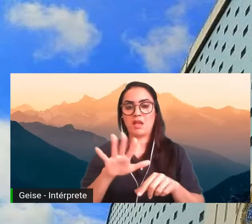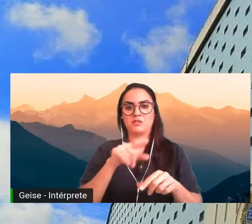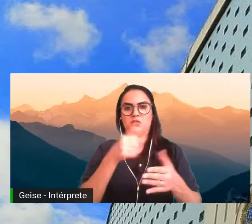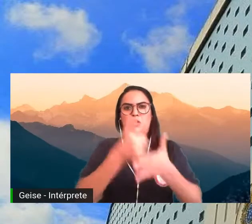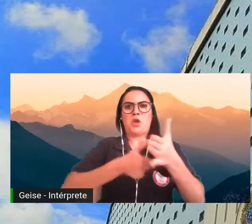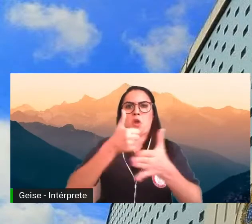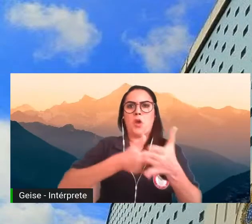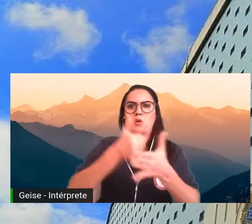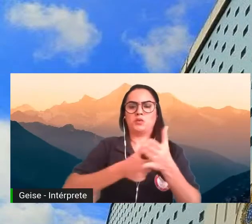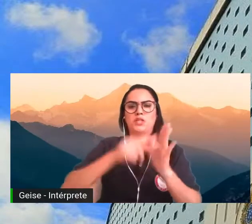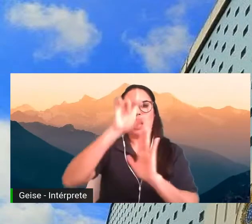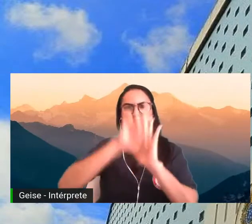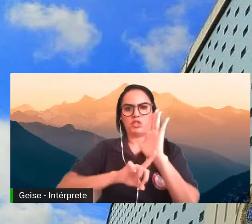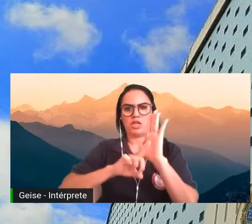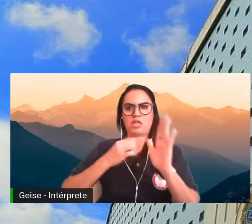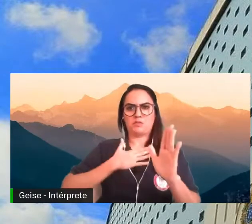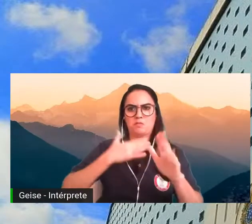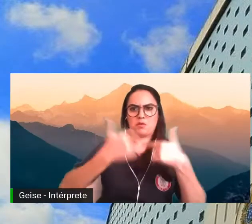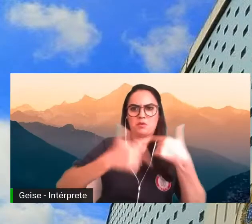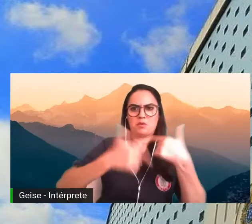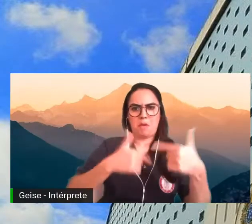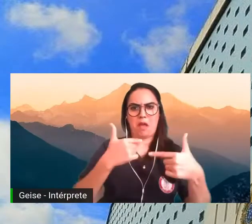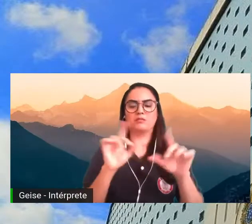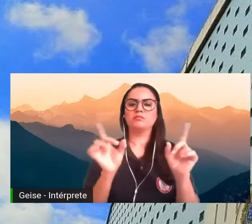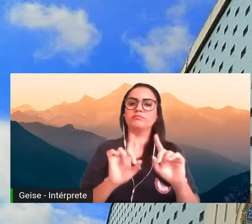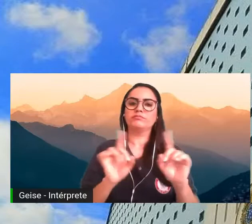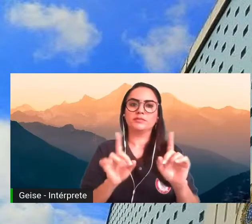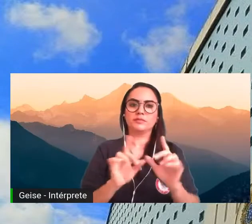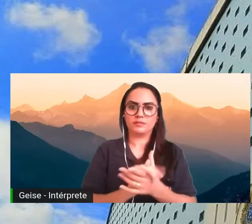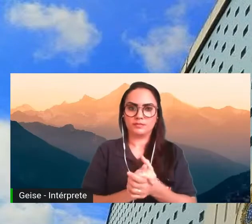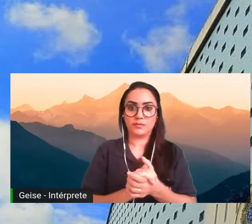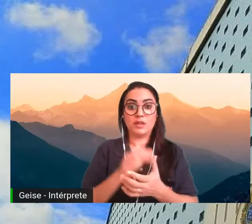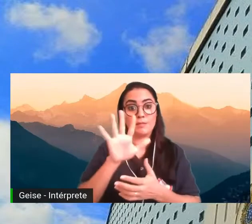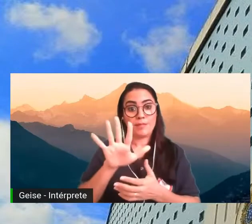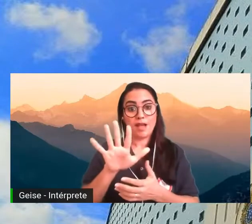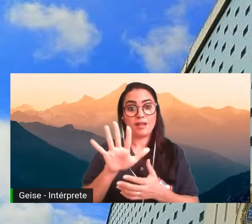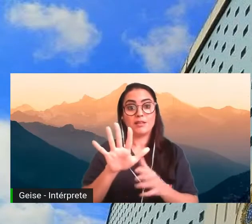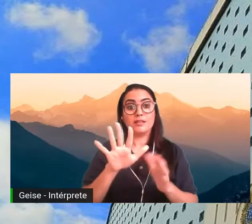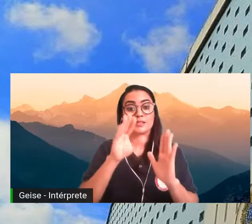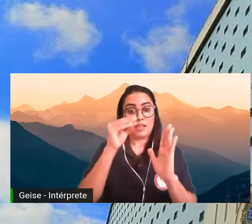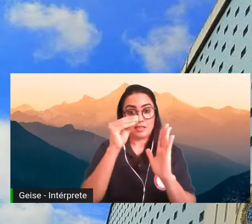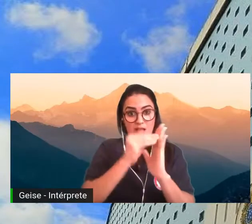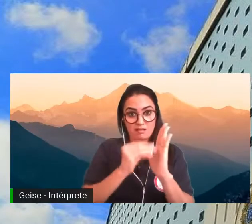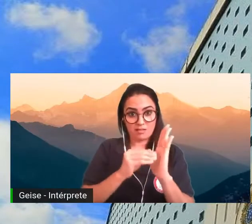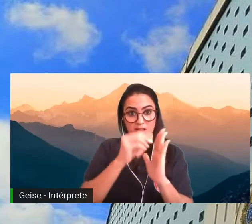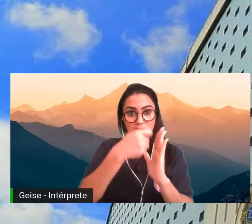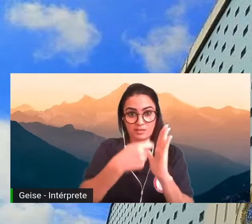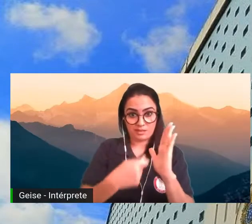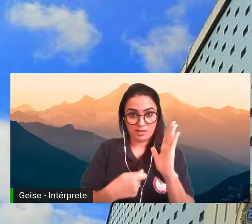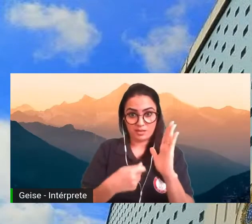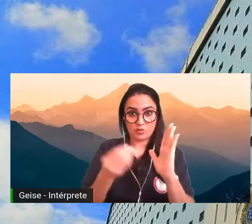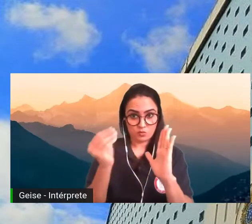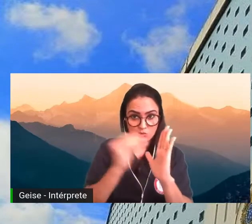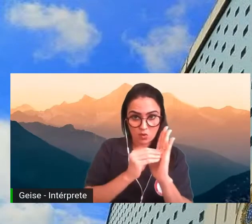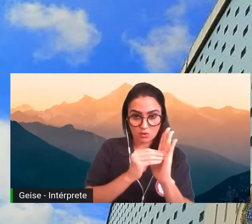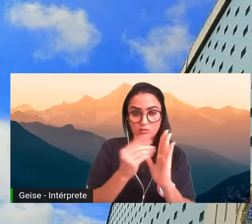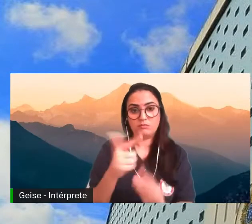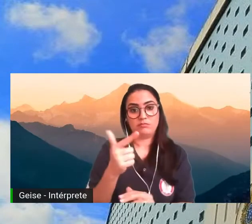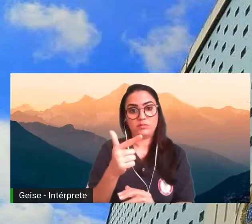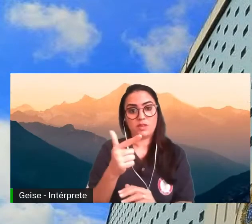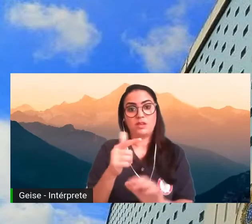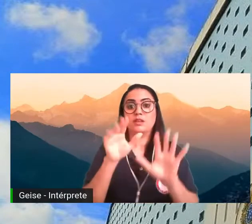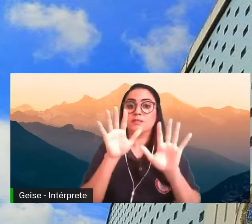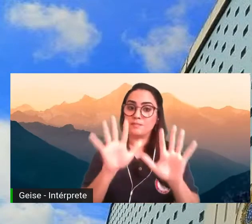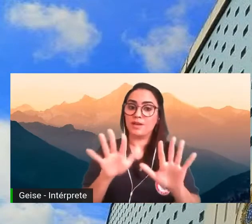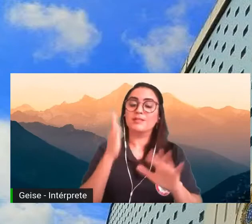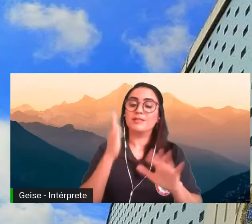Está escrito isso? Não. Mas basta ler a realidade para saber como que ocorreu. Marise Ramos,